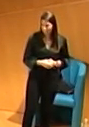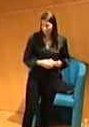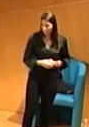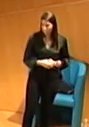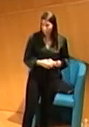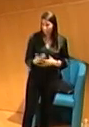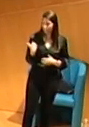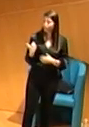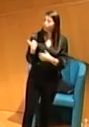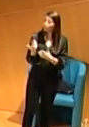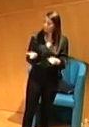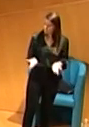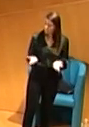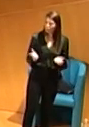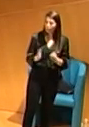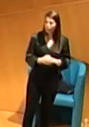Ce que vous disiez concernant...